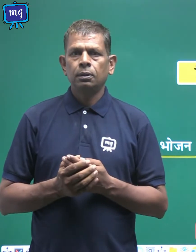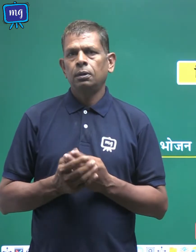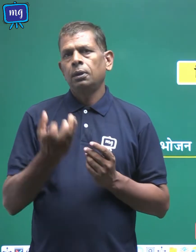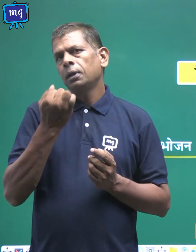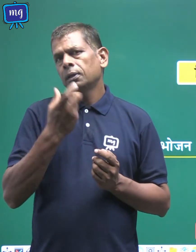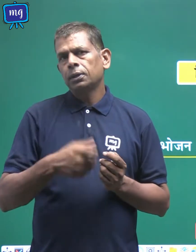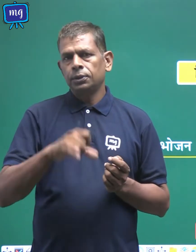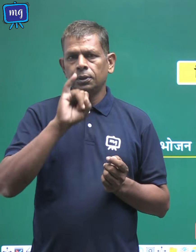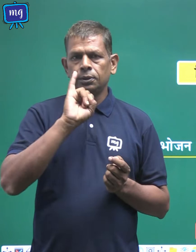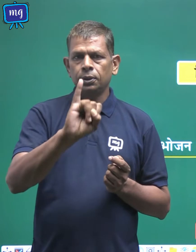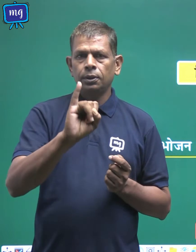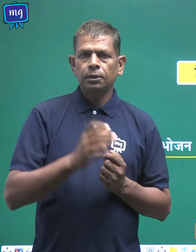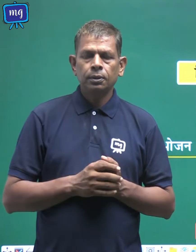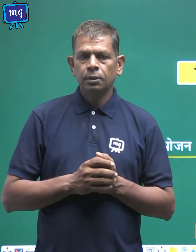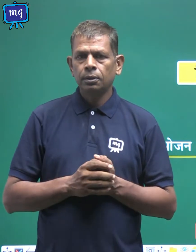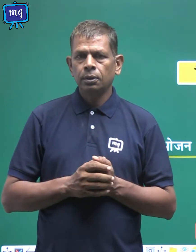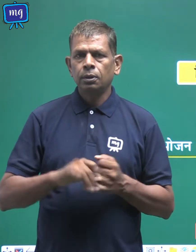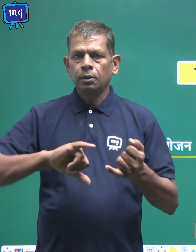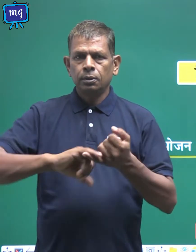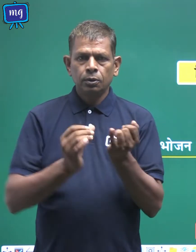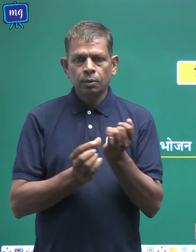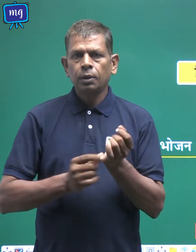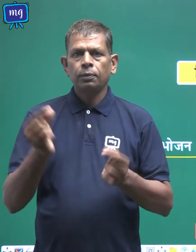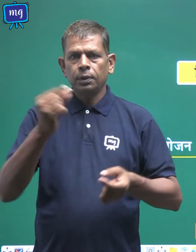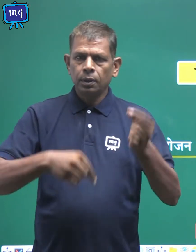कक्षा 6 विषय विज्ञान